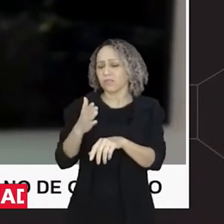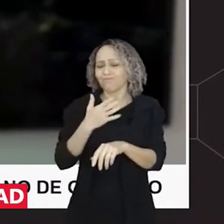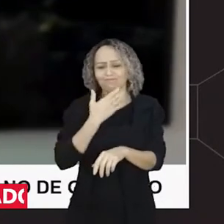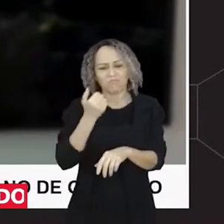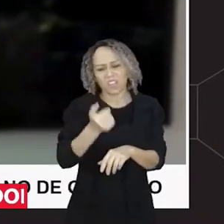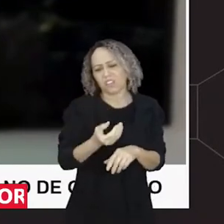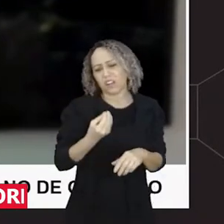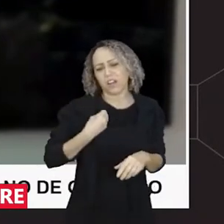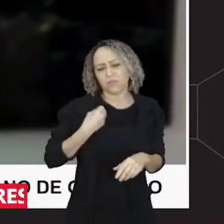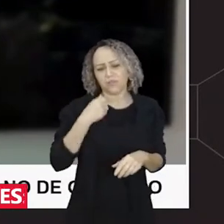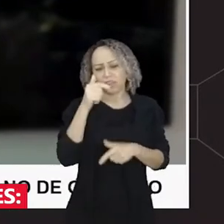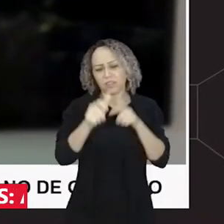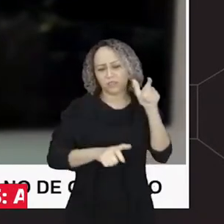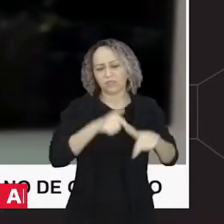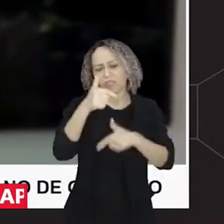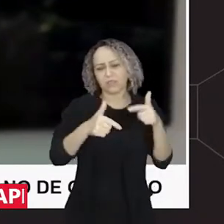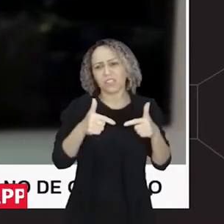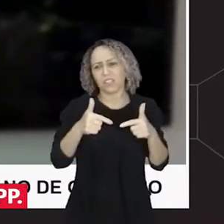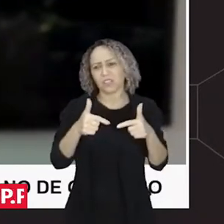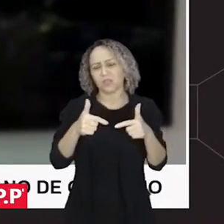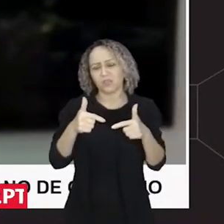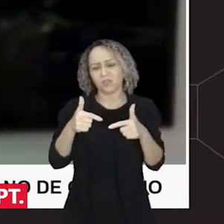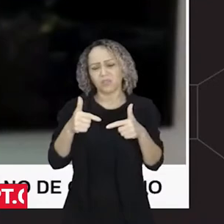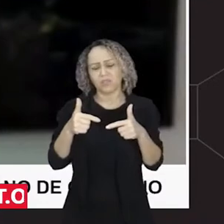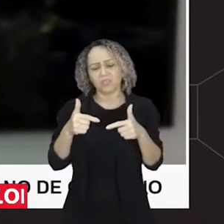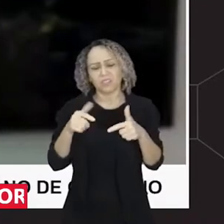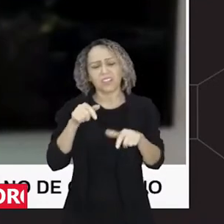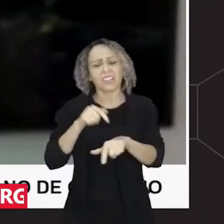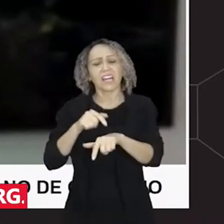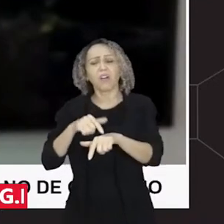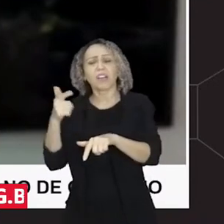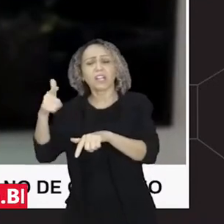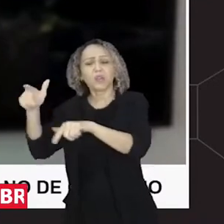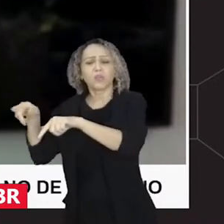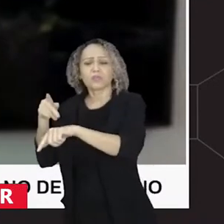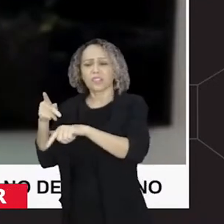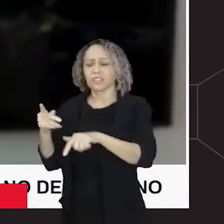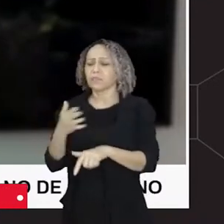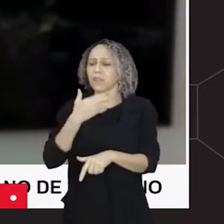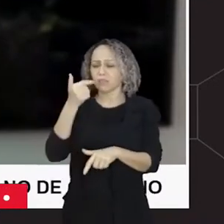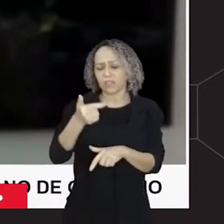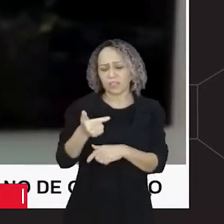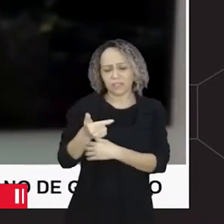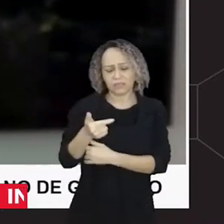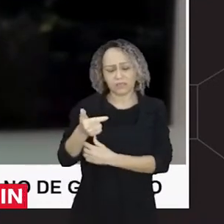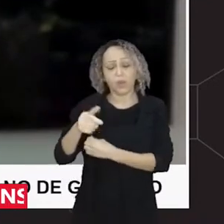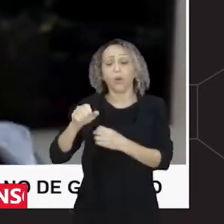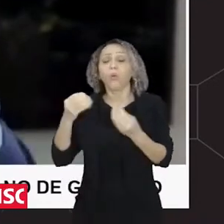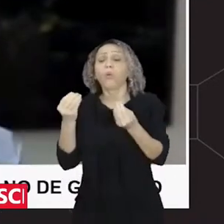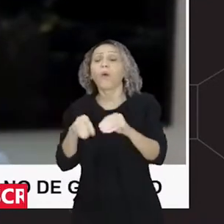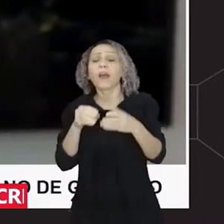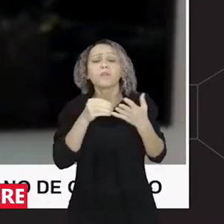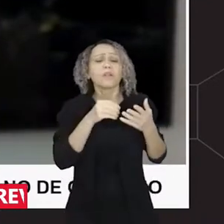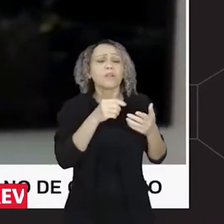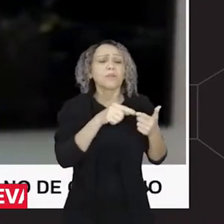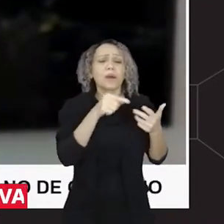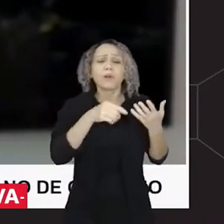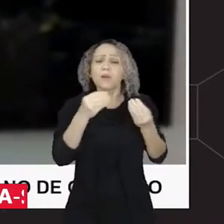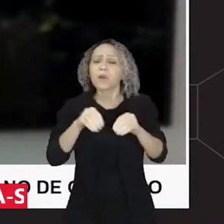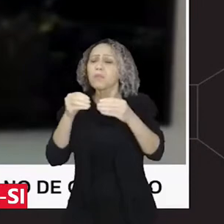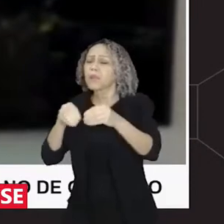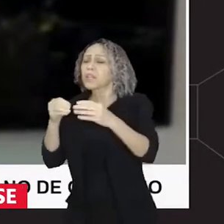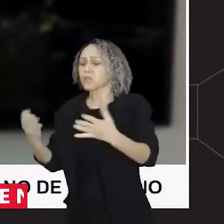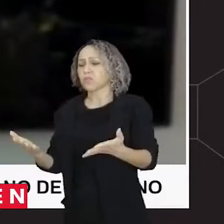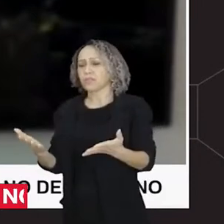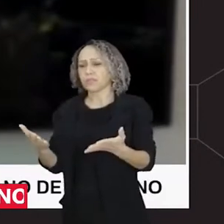no momento em que todo mundo melhorou? Então, esse país ficou sempre para trás. Ele foi o último a abolir a escravidão, o último a voto, o último